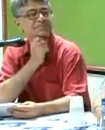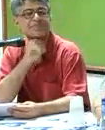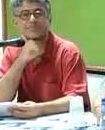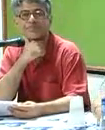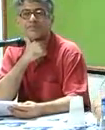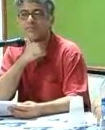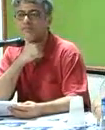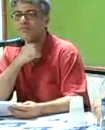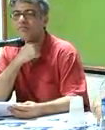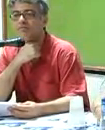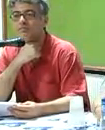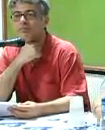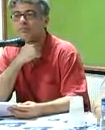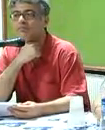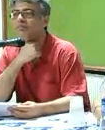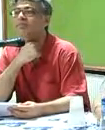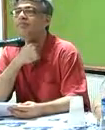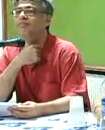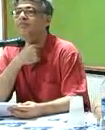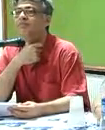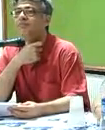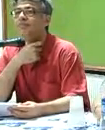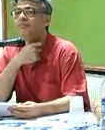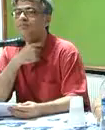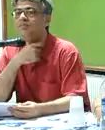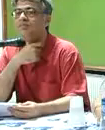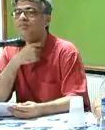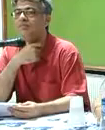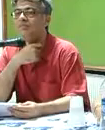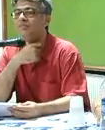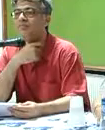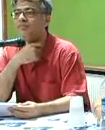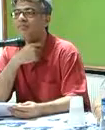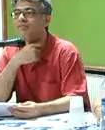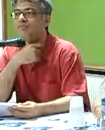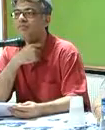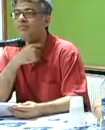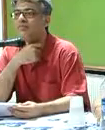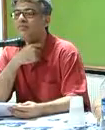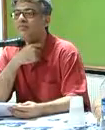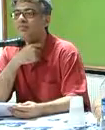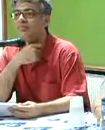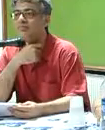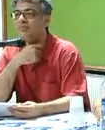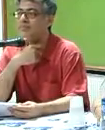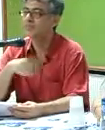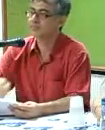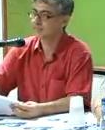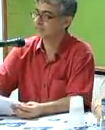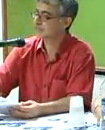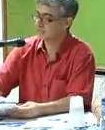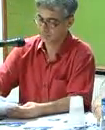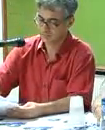PIL ke cases jaate hain sunwai ke liye. तो एक बार जब आप उनके पास विकलांगता के इशू